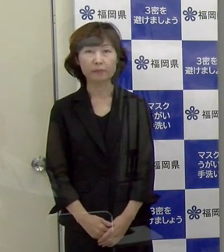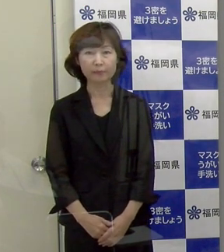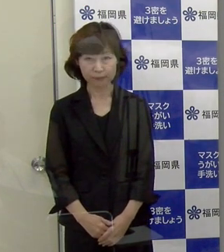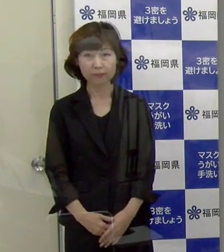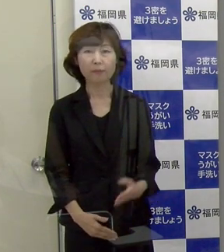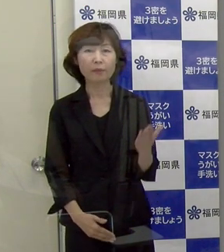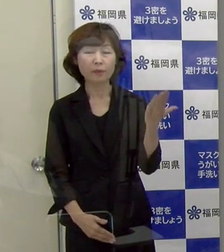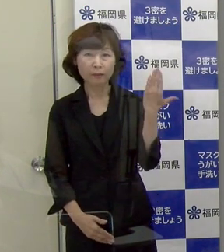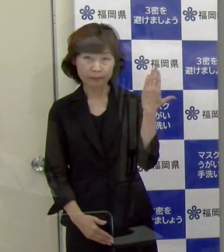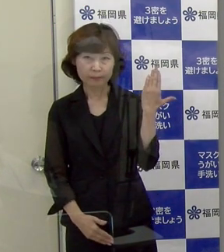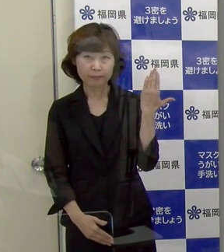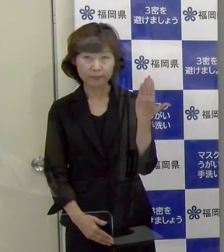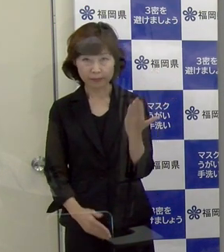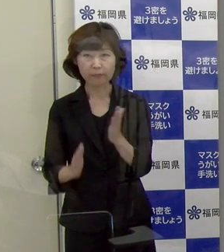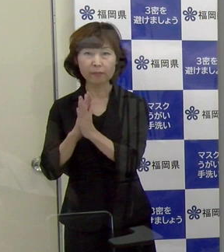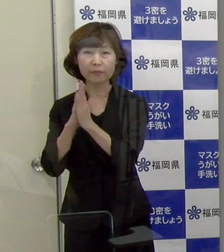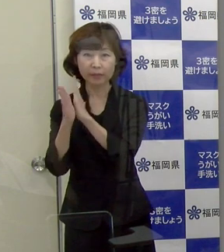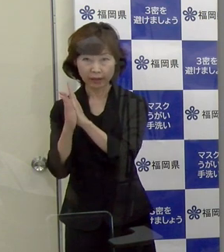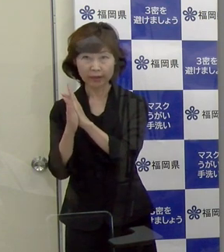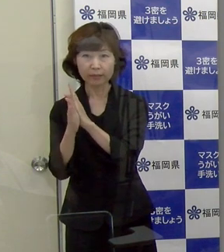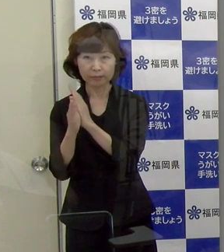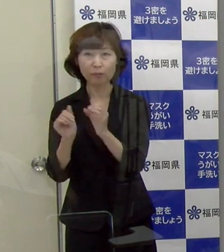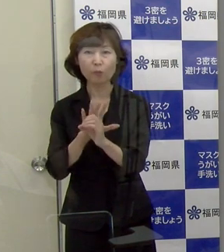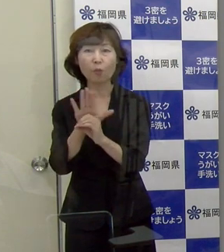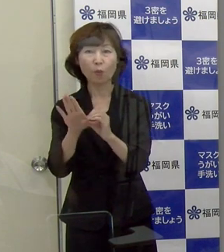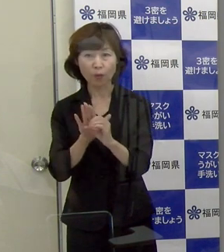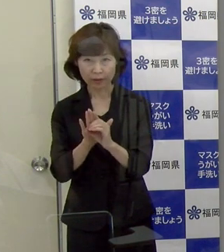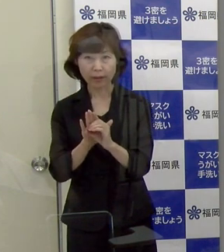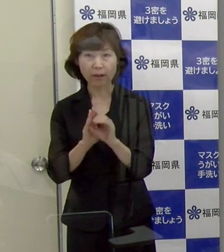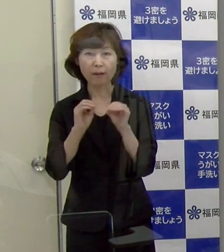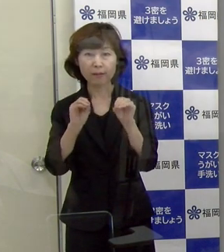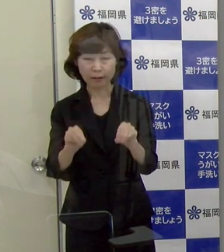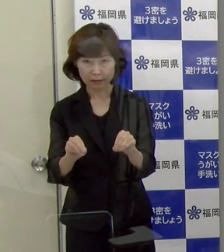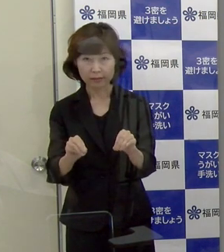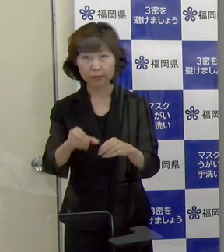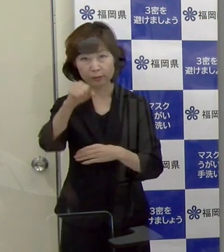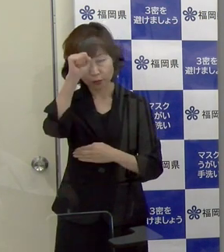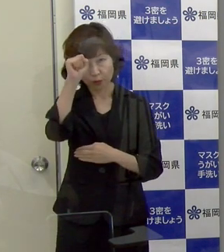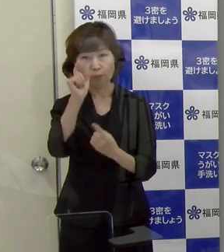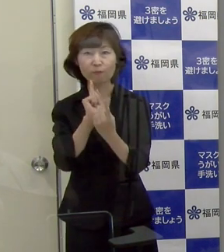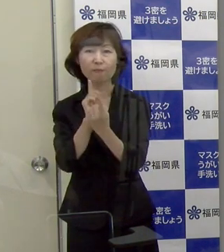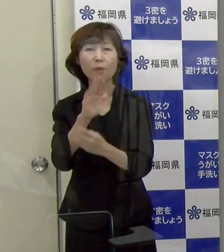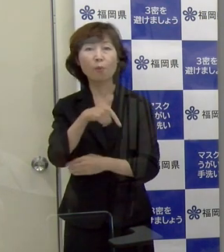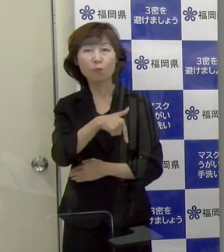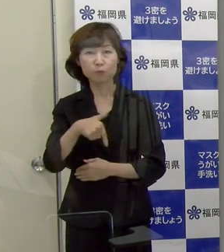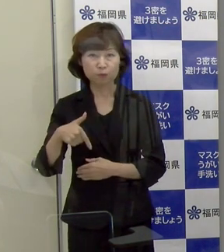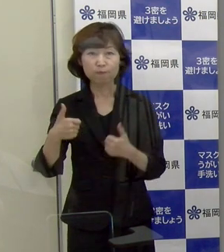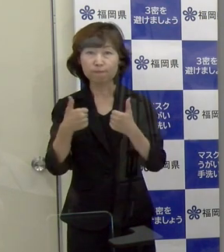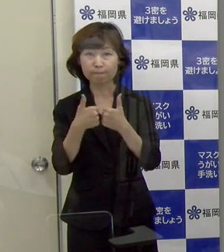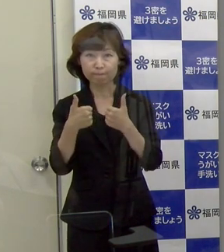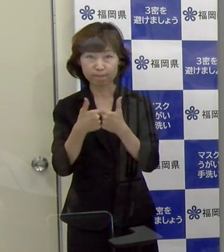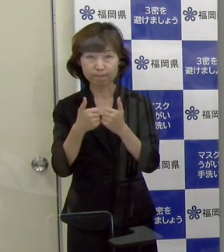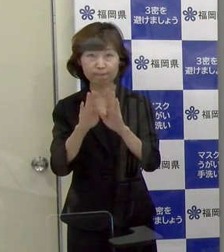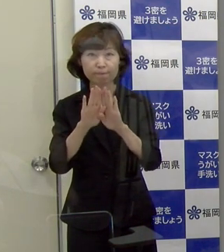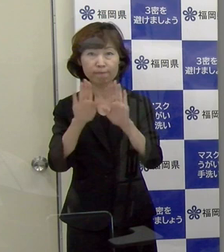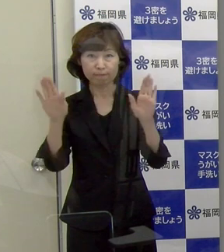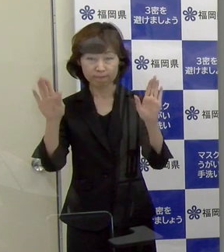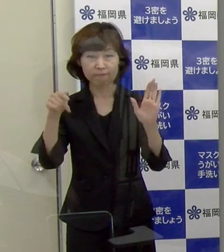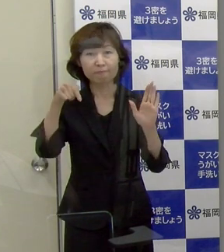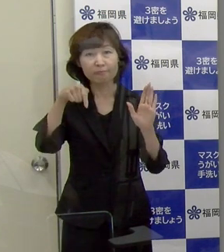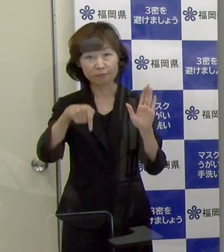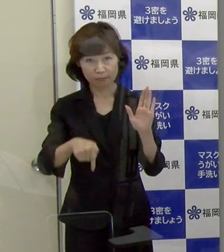先ほど県の新型コロナウイルス完成鳥対策本部会議を開催をいたしまし